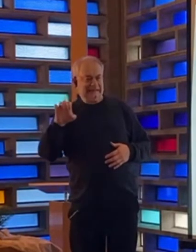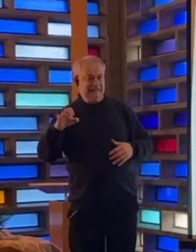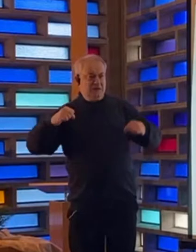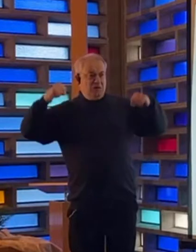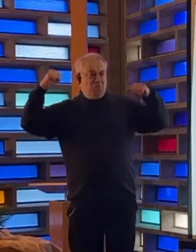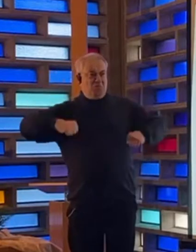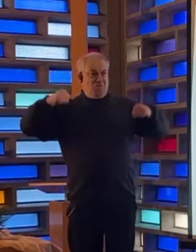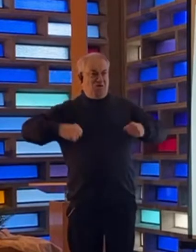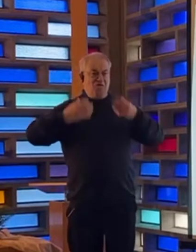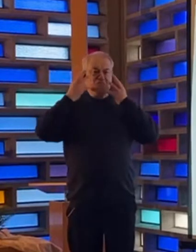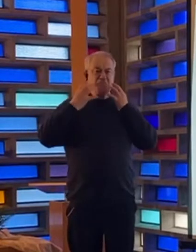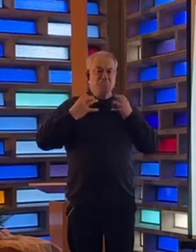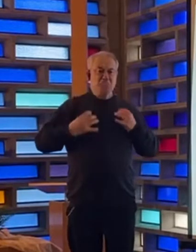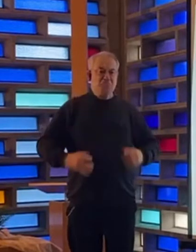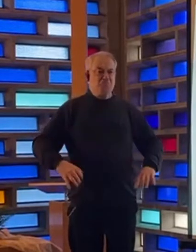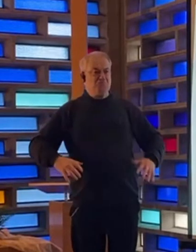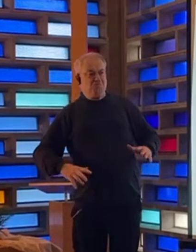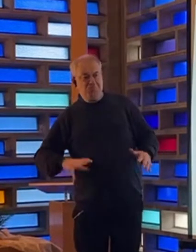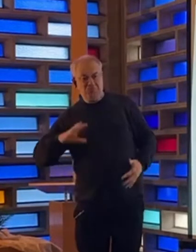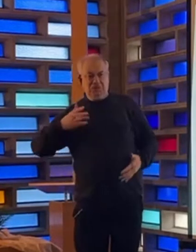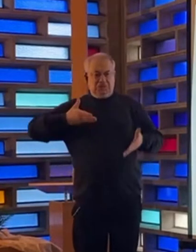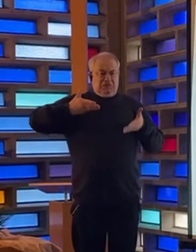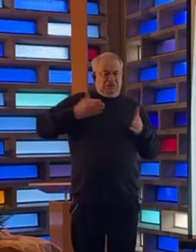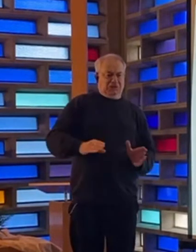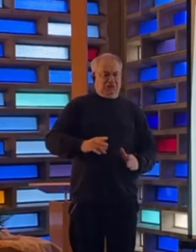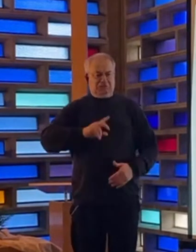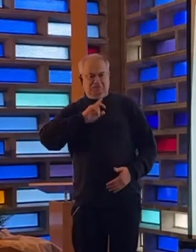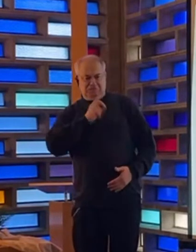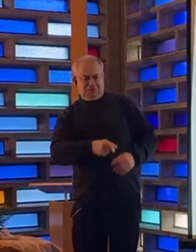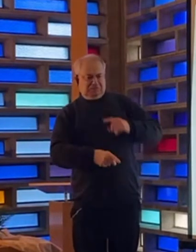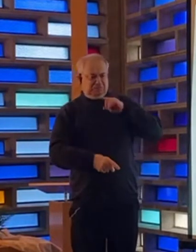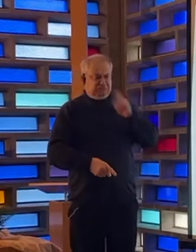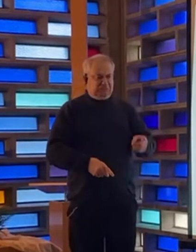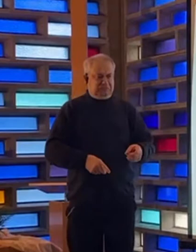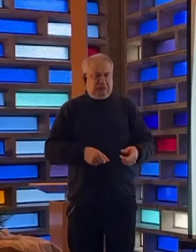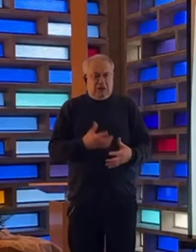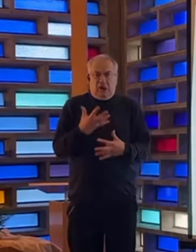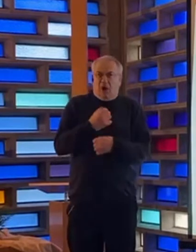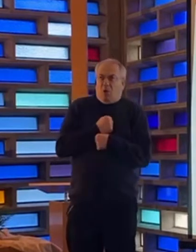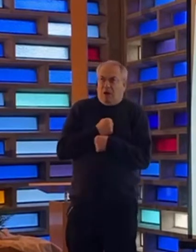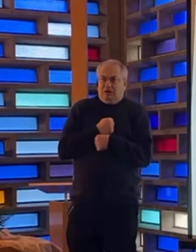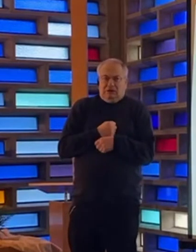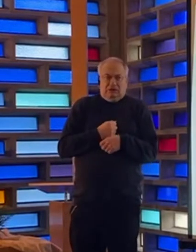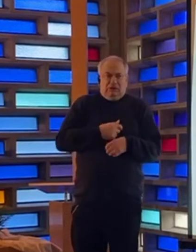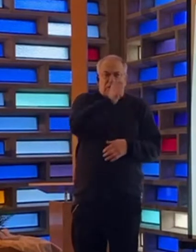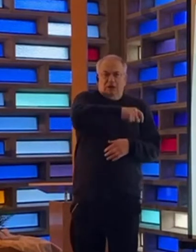pouvoir. Il prend des décisions qui angoissent et humilient le peuple occupé.